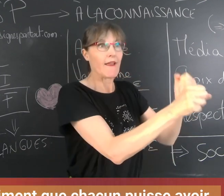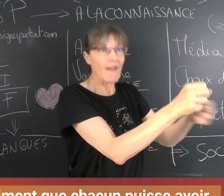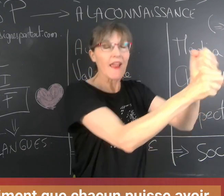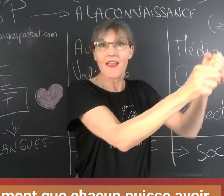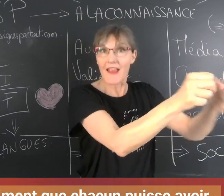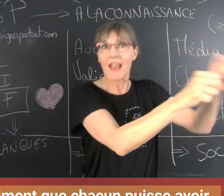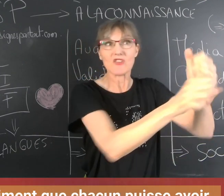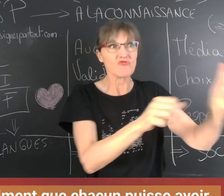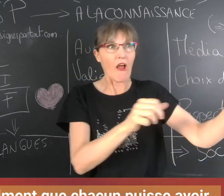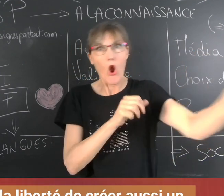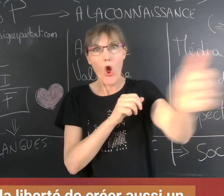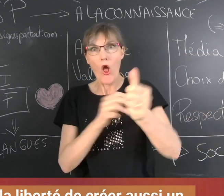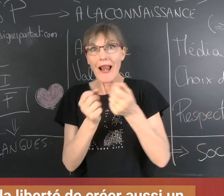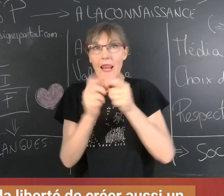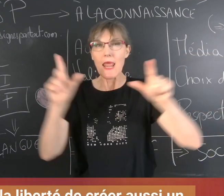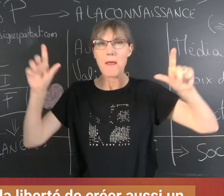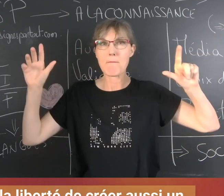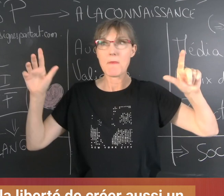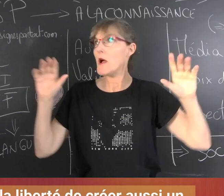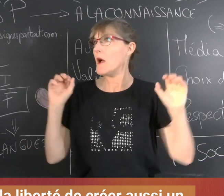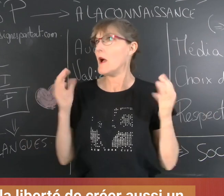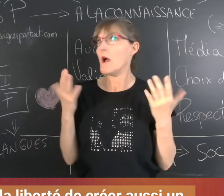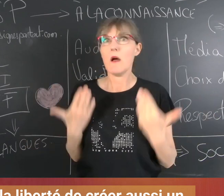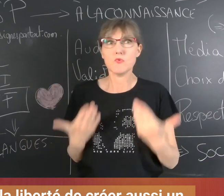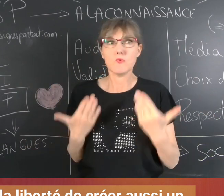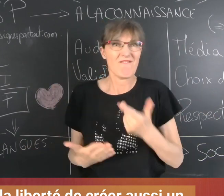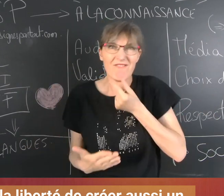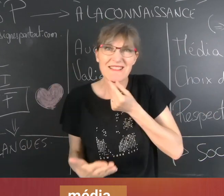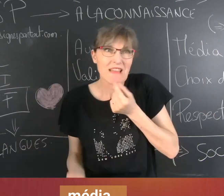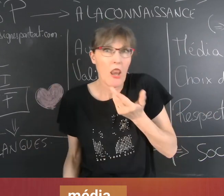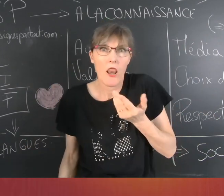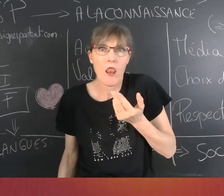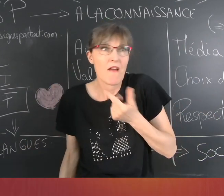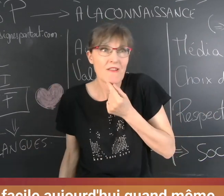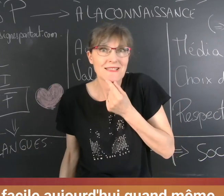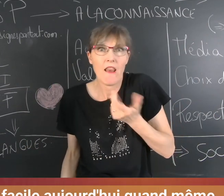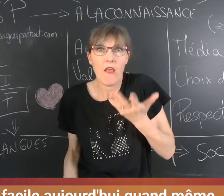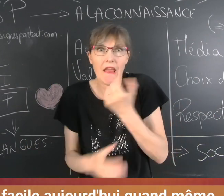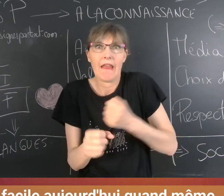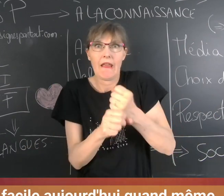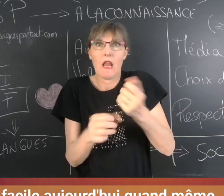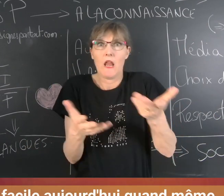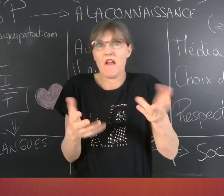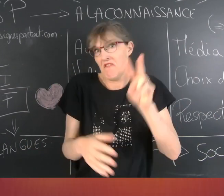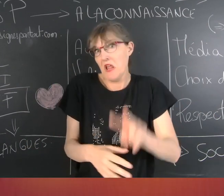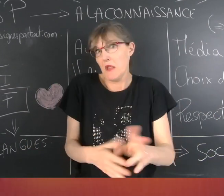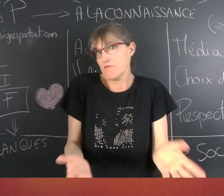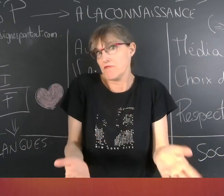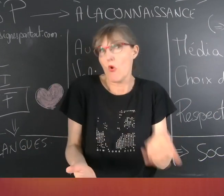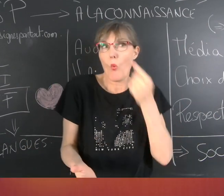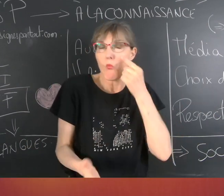vraiment, que chacun puisse avoir la liberté de créer aussi un média. C'est facile aujourd'hui quand